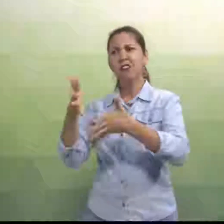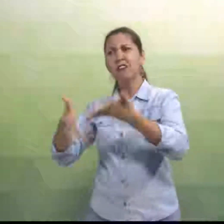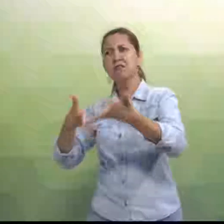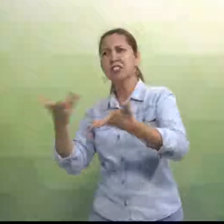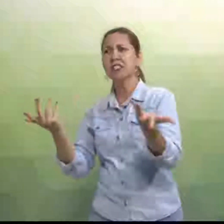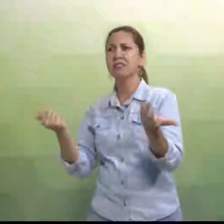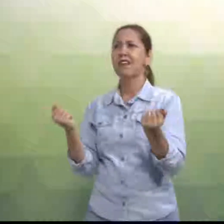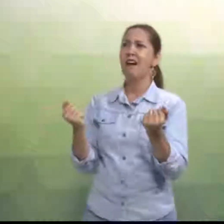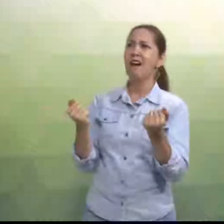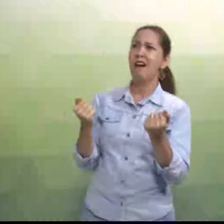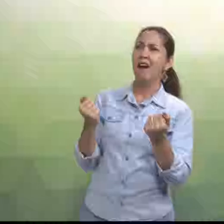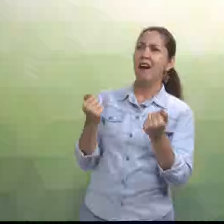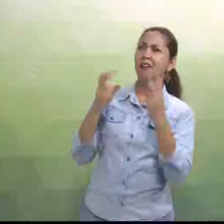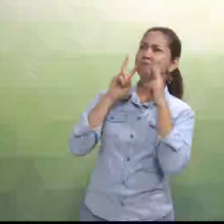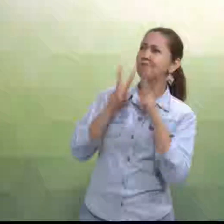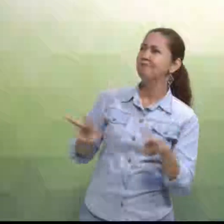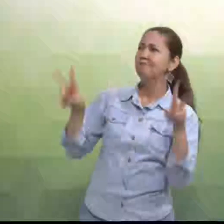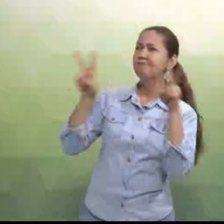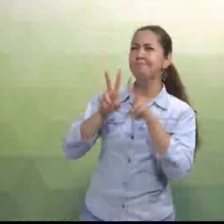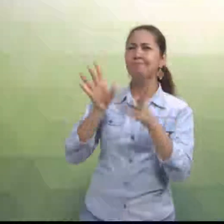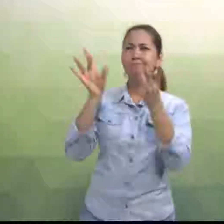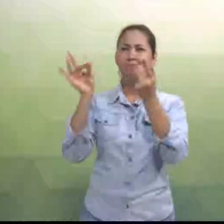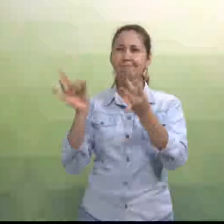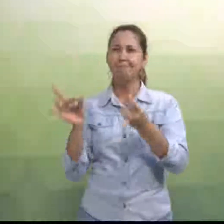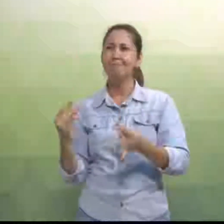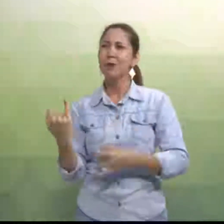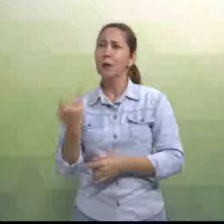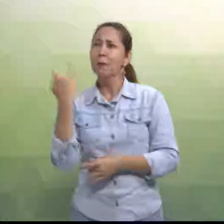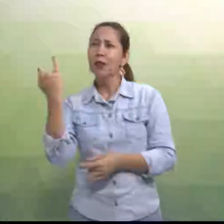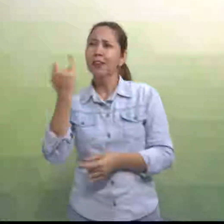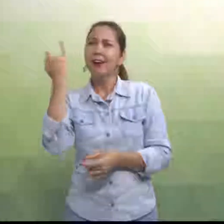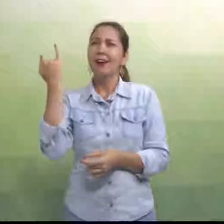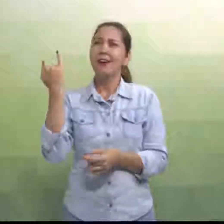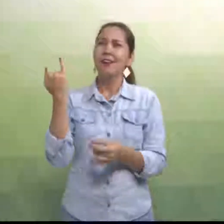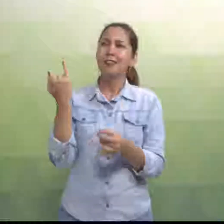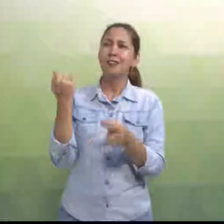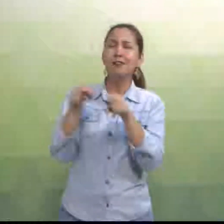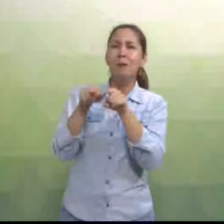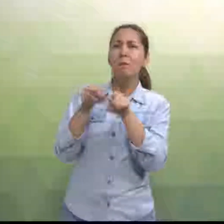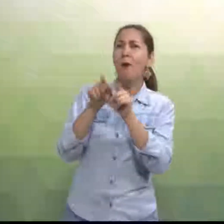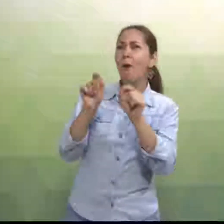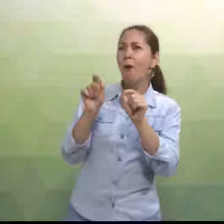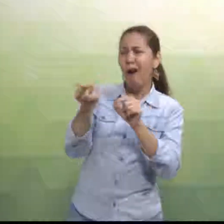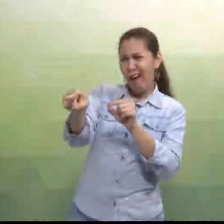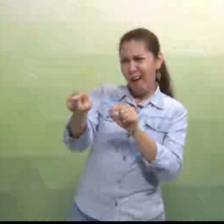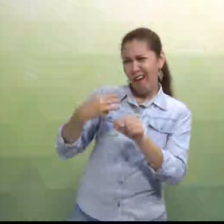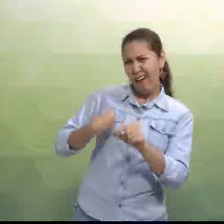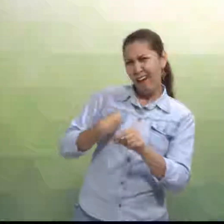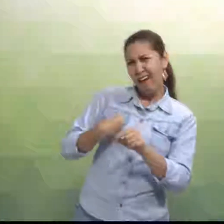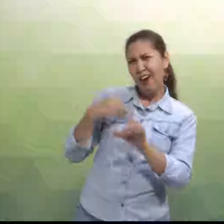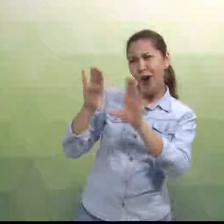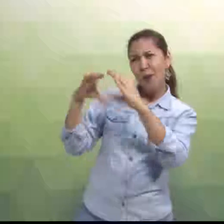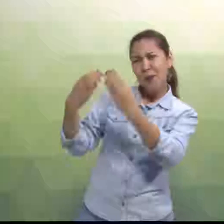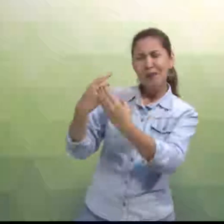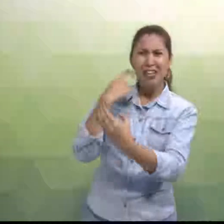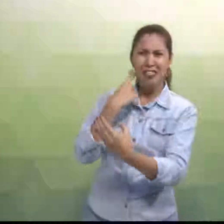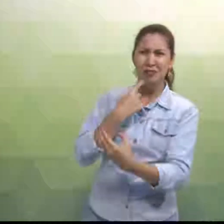em língua de sinais, se atém aos aspectos visuais, sabe dessa importância da questão visual, vive na